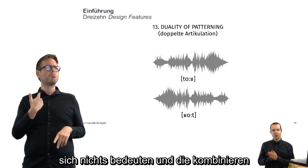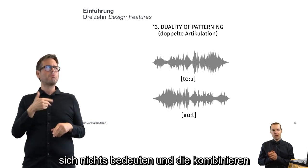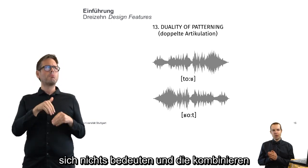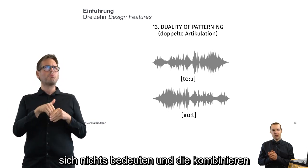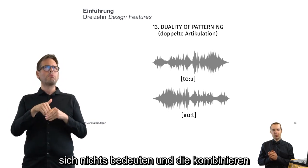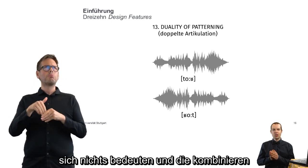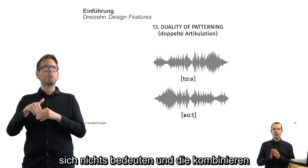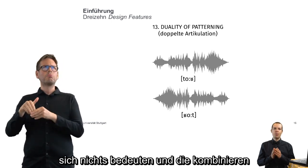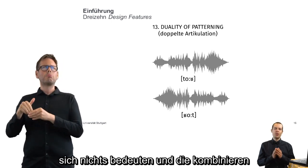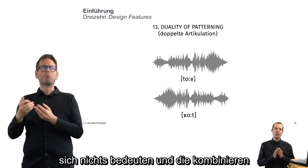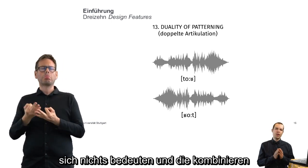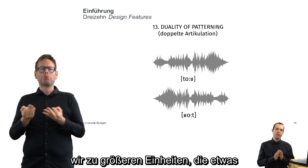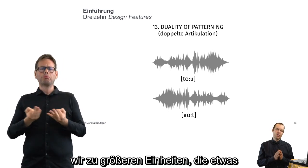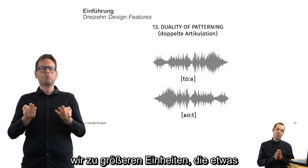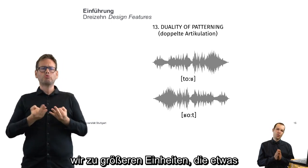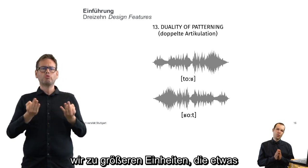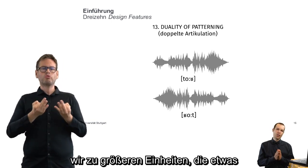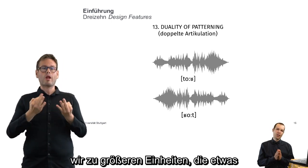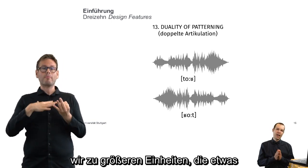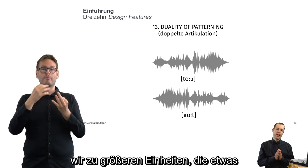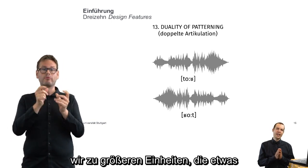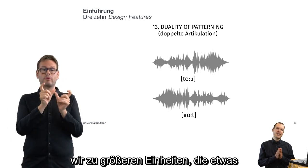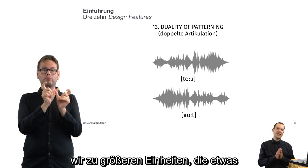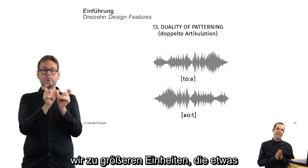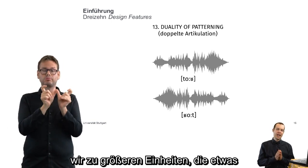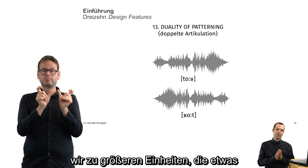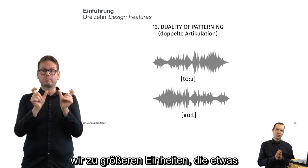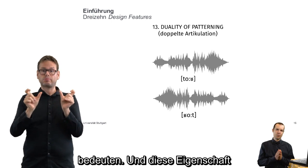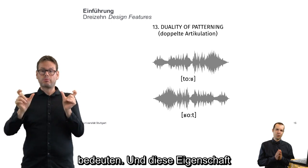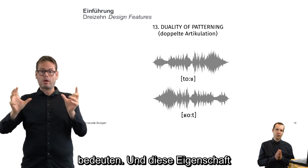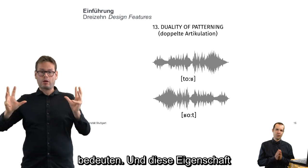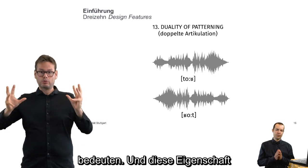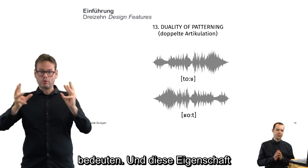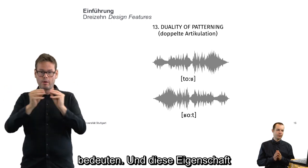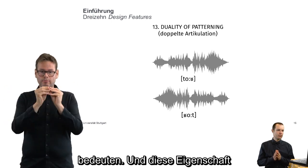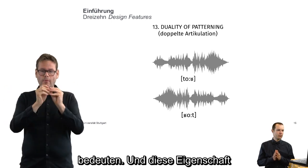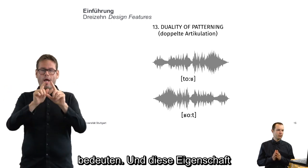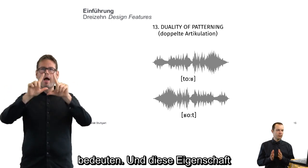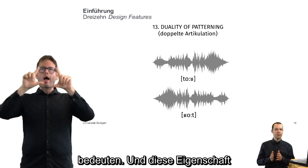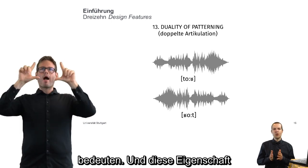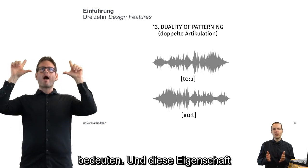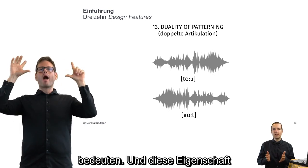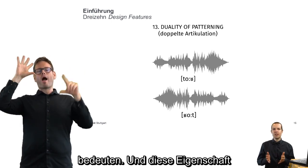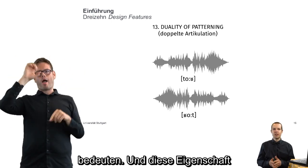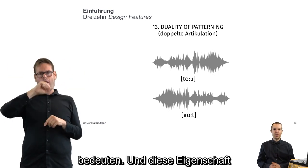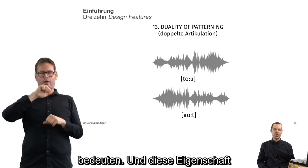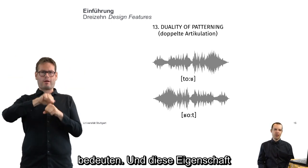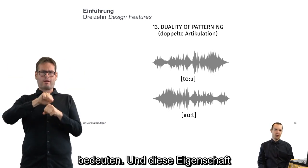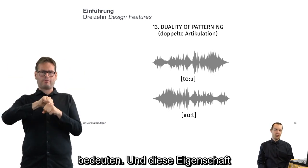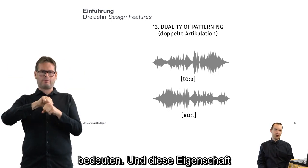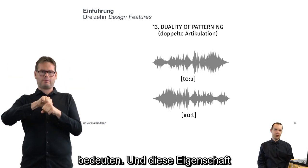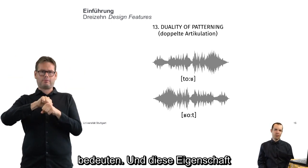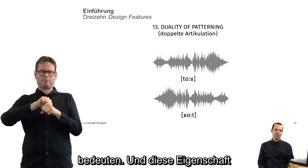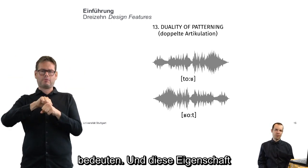nichts bedeuten, und die kombinieren wir zu größeren Einheiten, die etwas bedeuten. Und diese